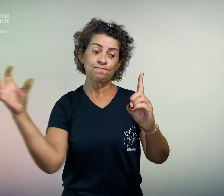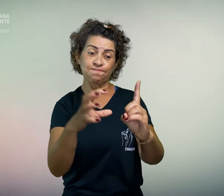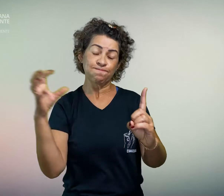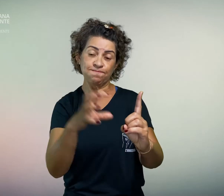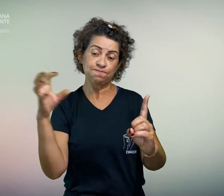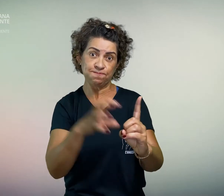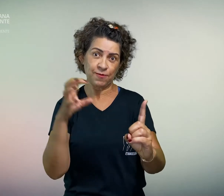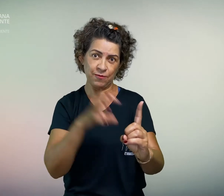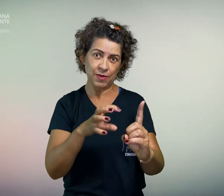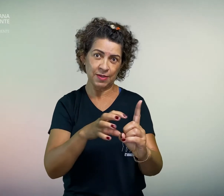influenciado.